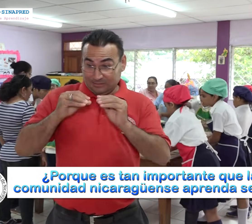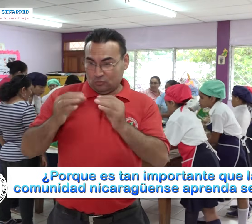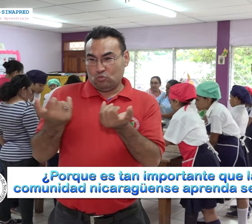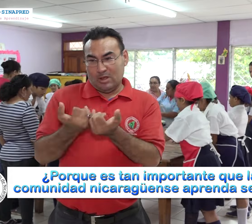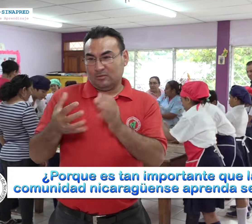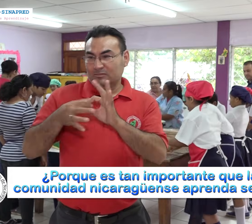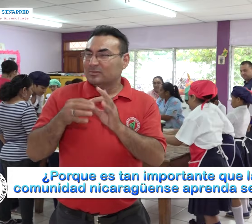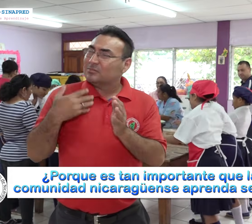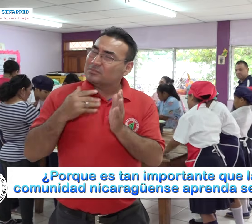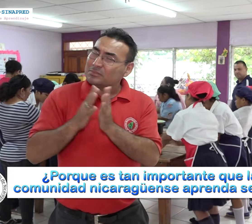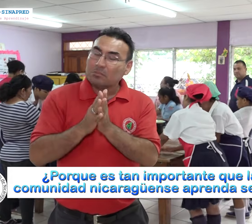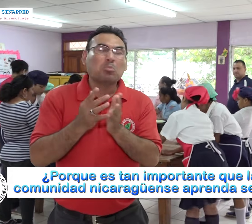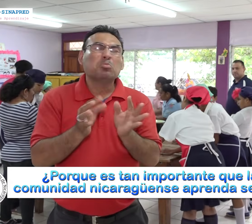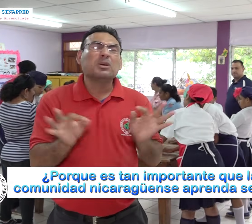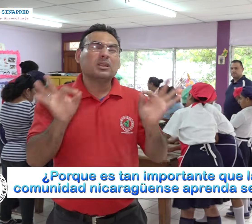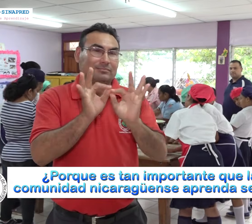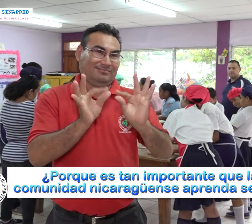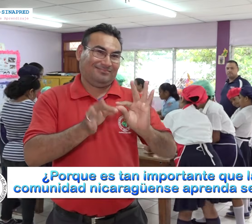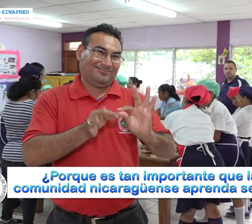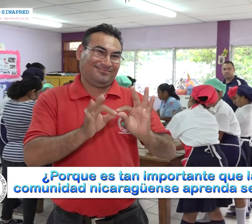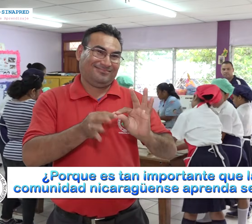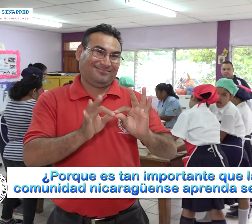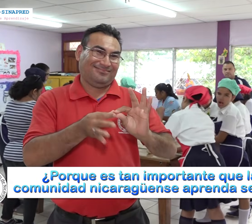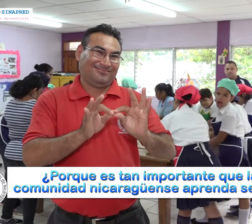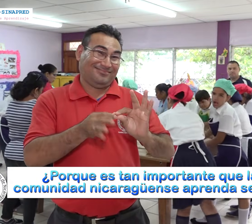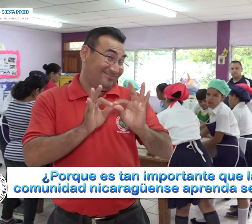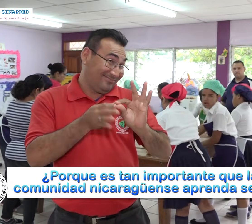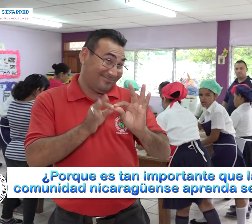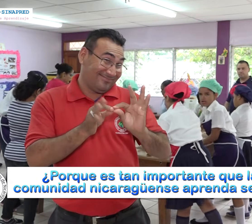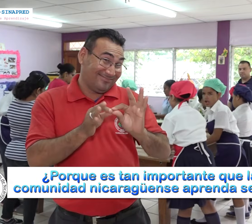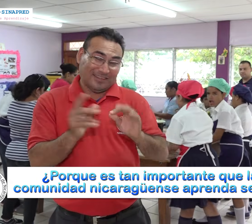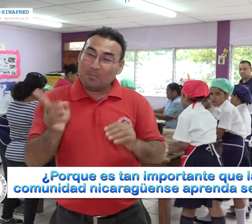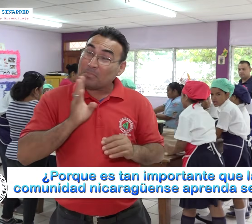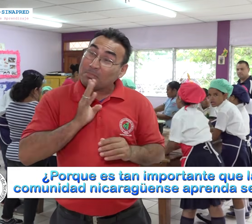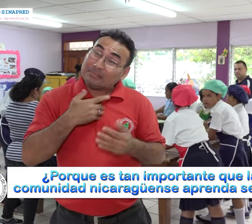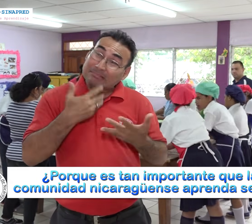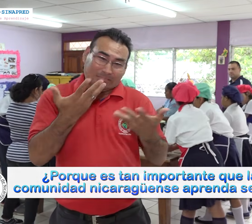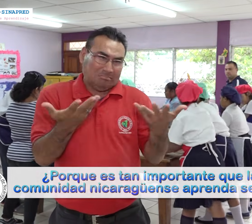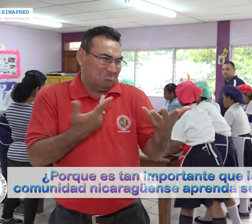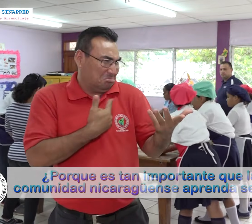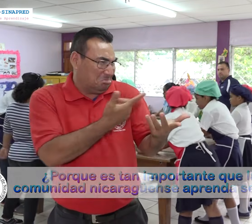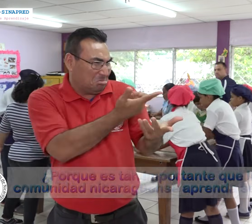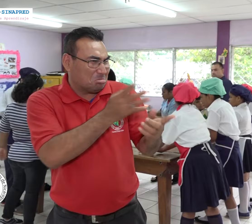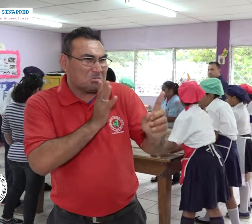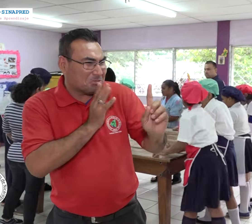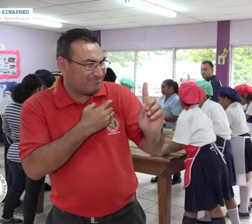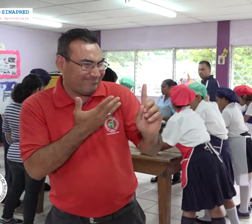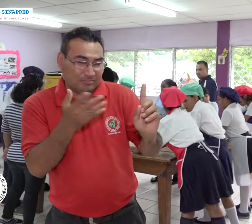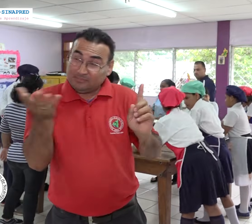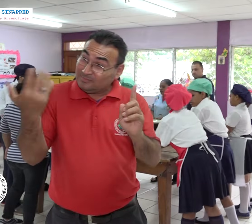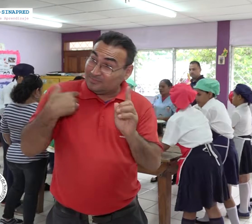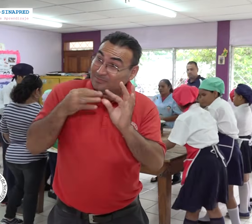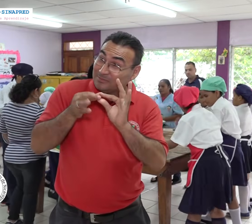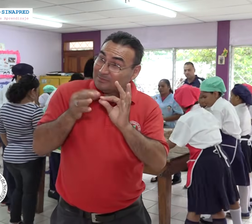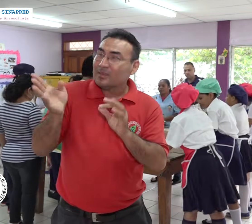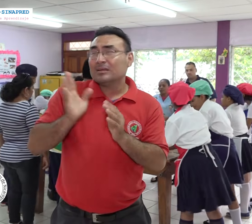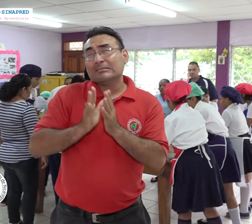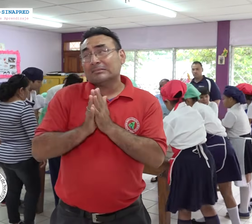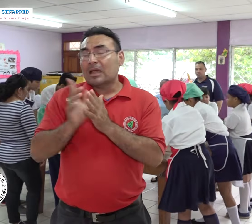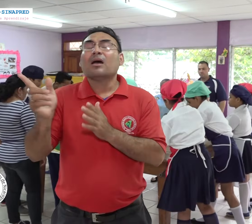las personas oyentes. Y es importante que ellos aprendan porque a futuro pueden formarse como intérpretes o me pueden auxiliar en cualquier